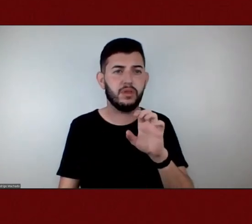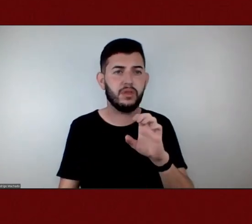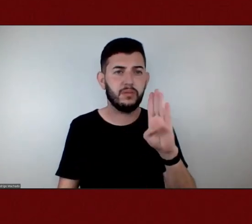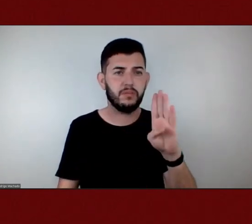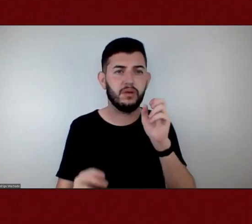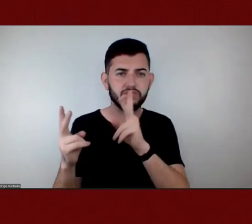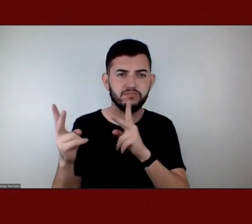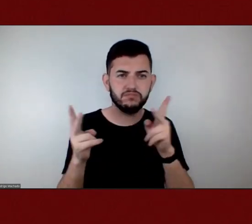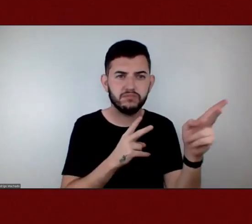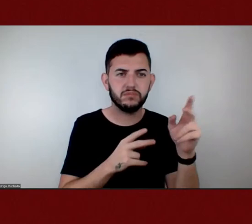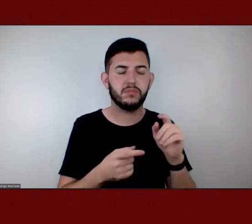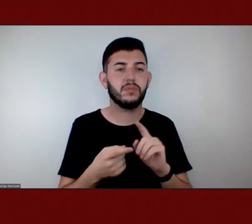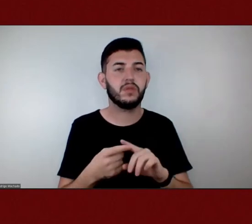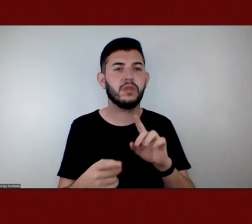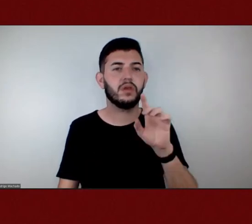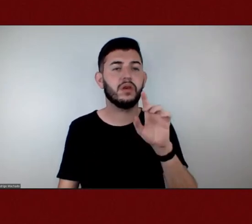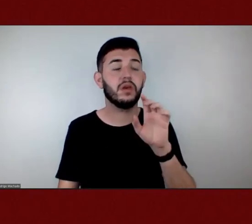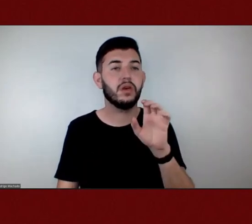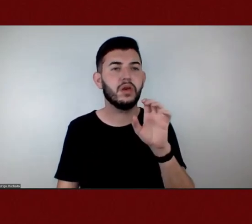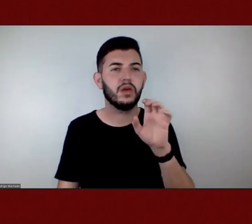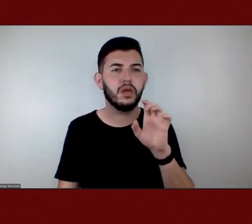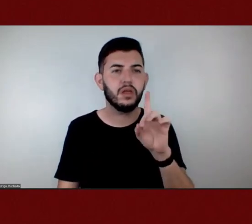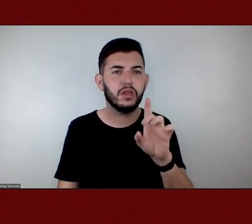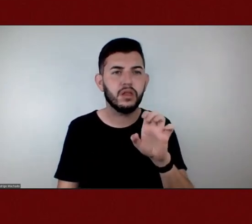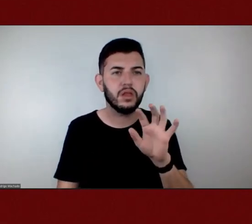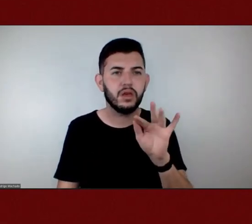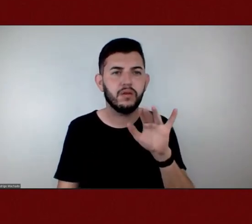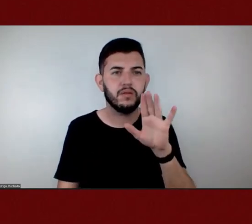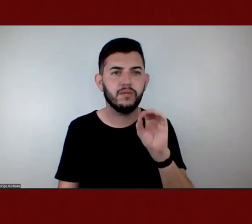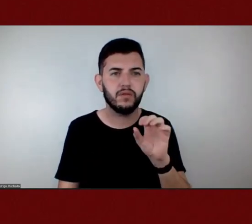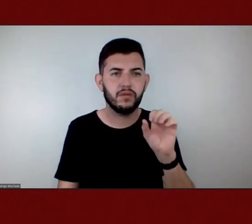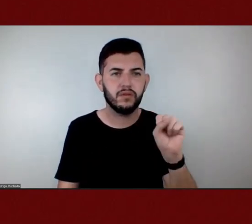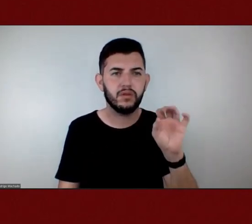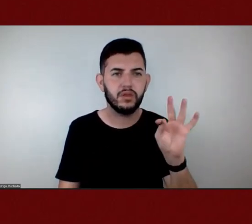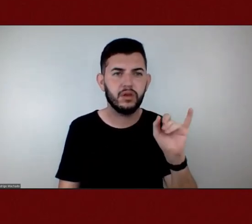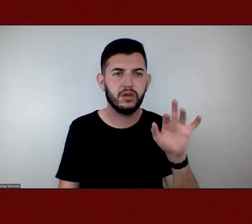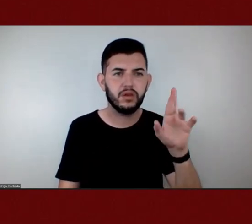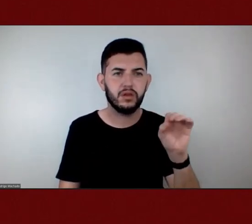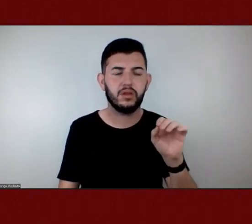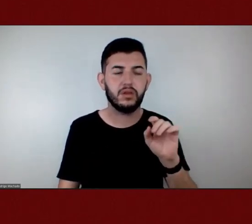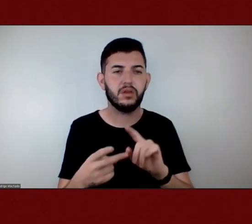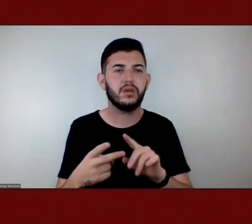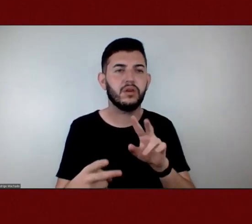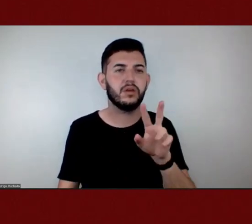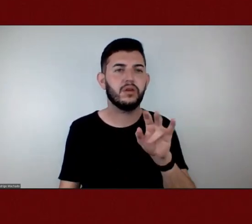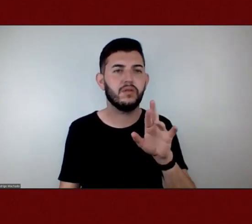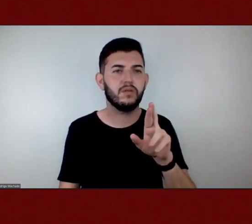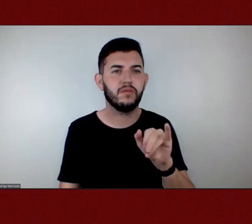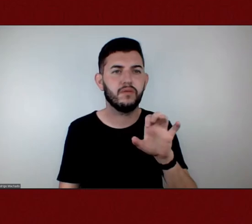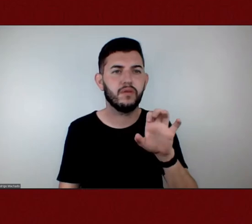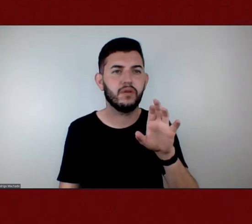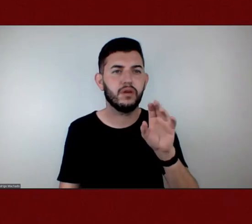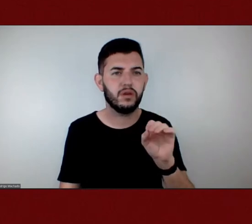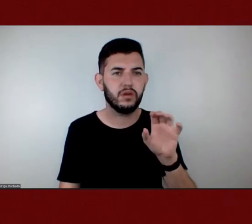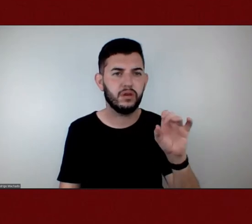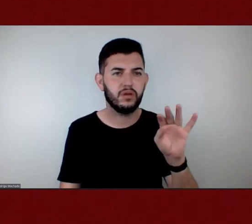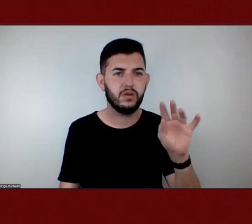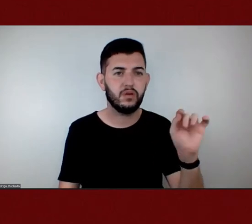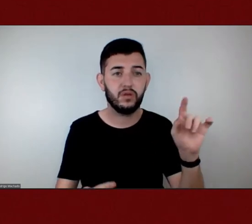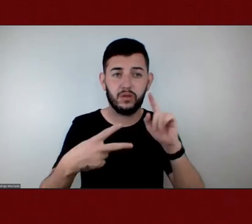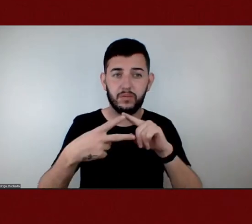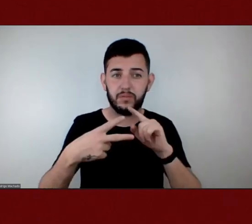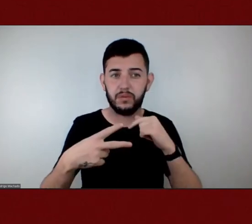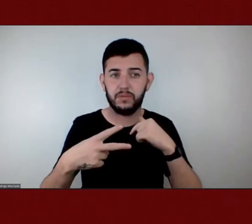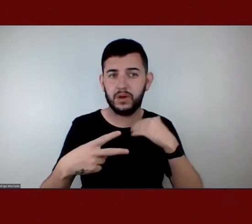Safilho e Ribeiro da Costa. O primeiro, aliás, diria com precisão: